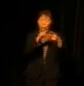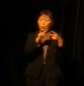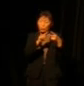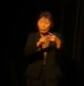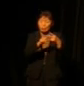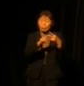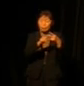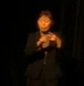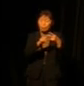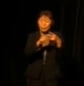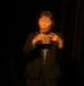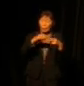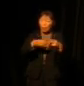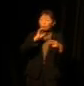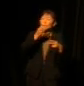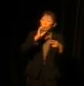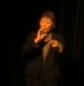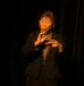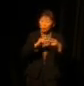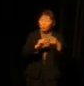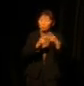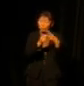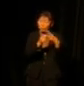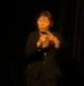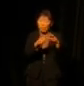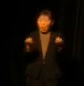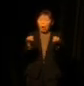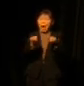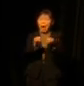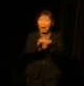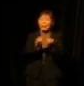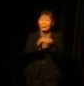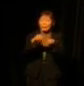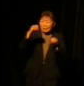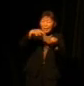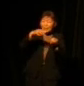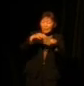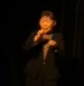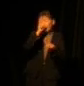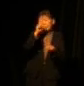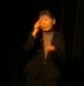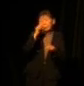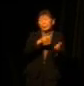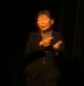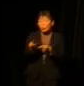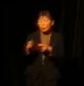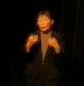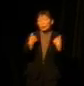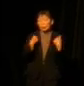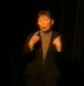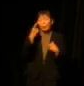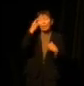か飲料水、あとは乾電池もね、同様ね、備蓄しておくといいと感じました。あ